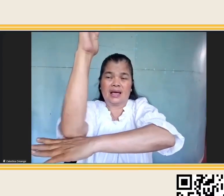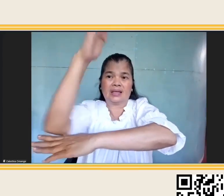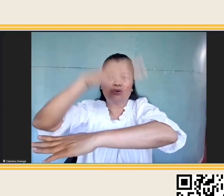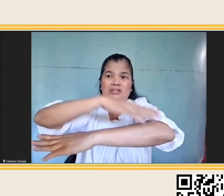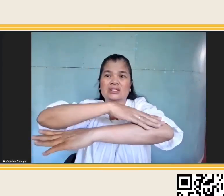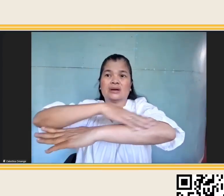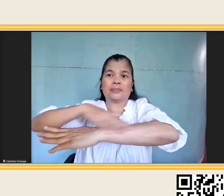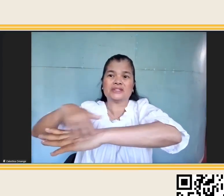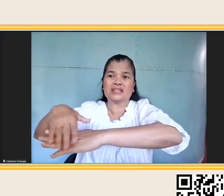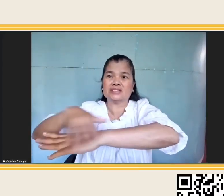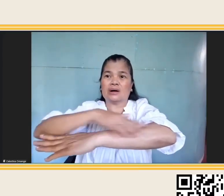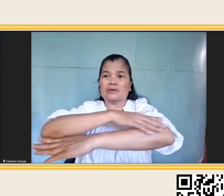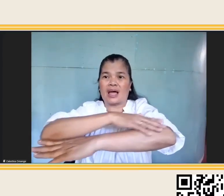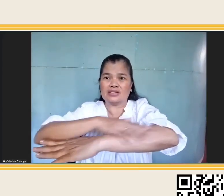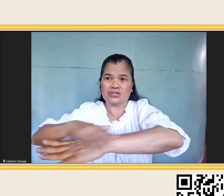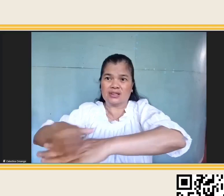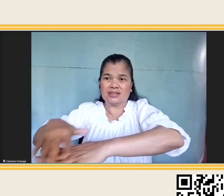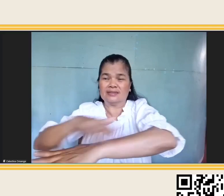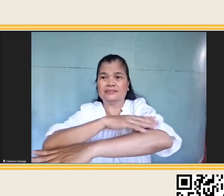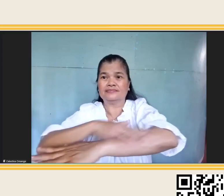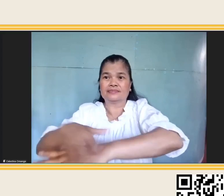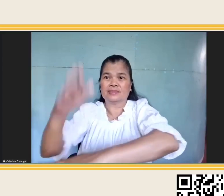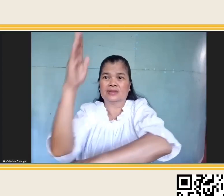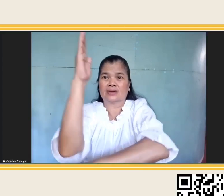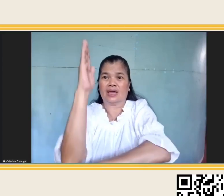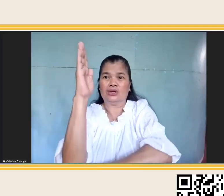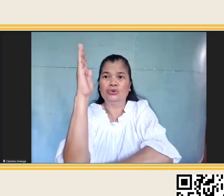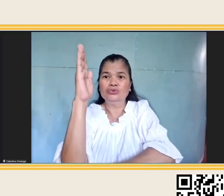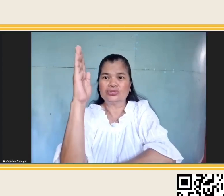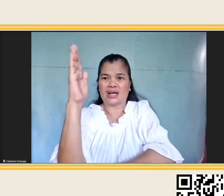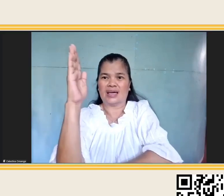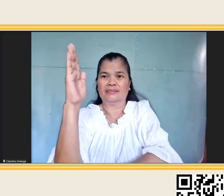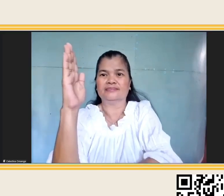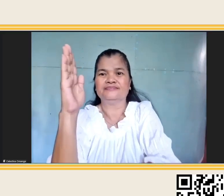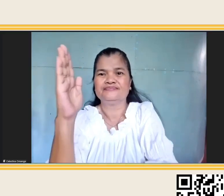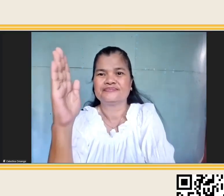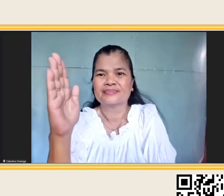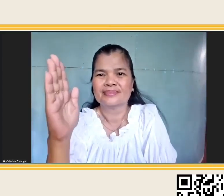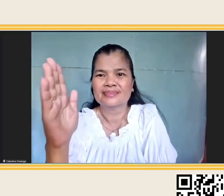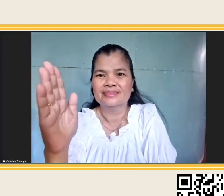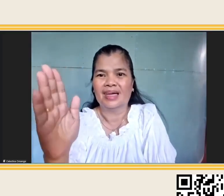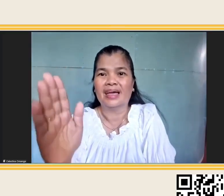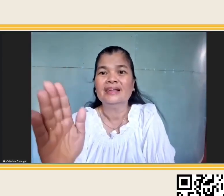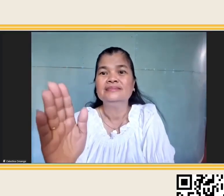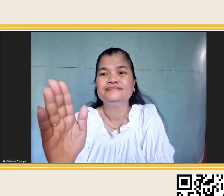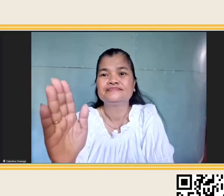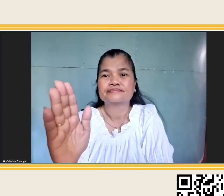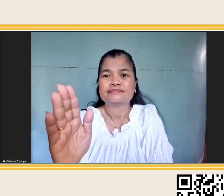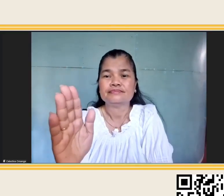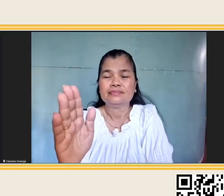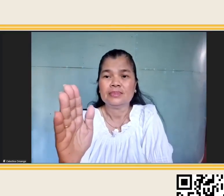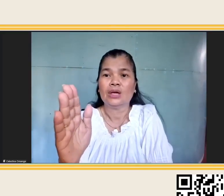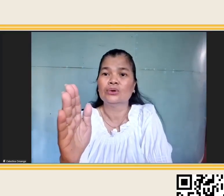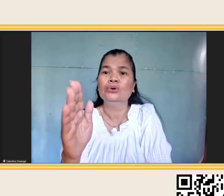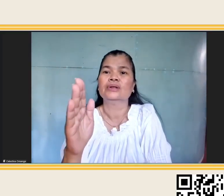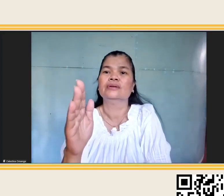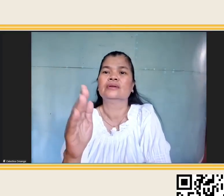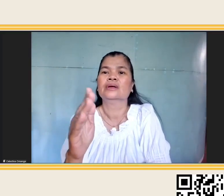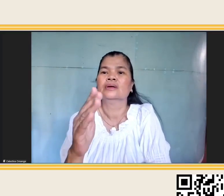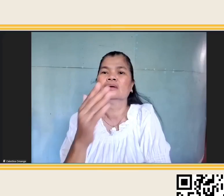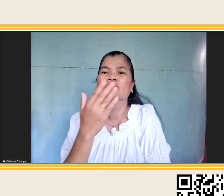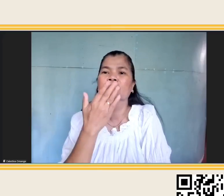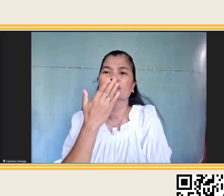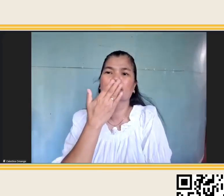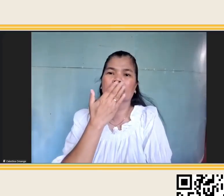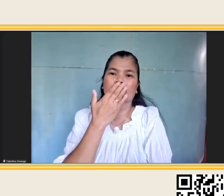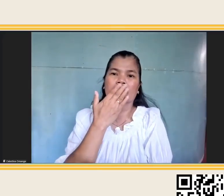Kaganyan ha. Ito kasi represents the horizon. Okay, noon time. And good.